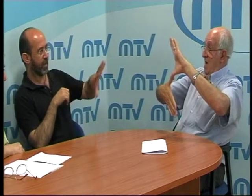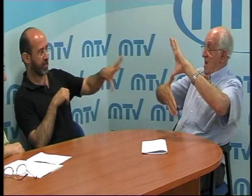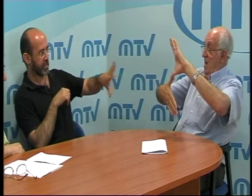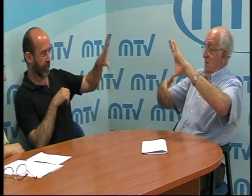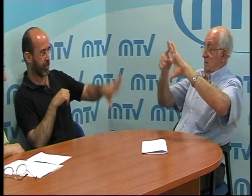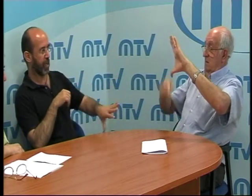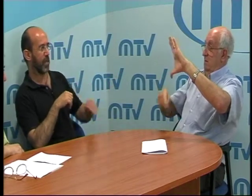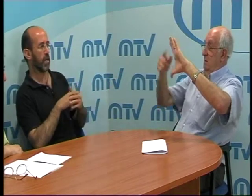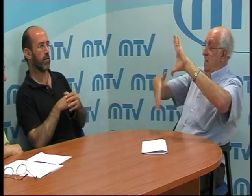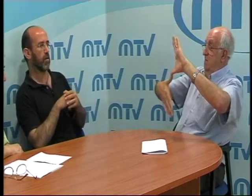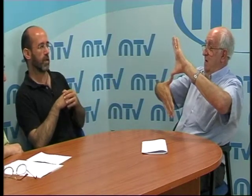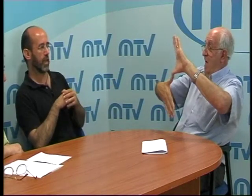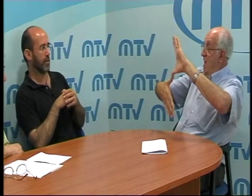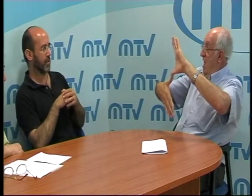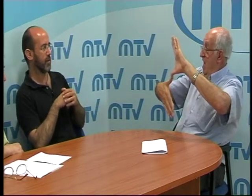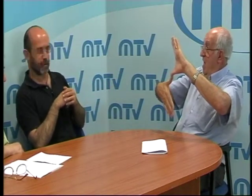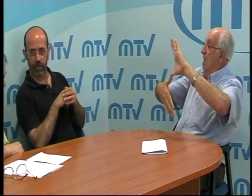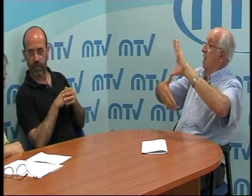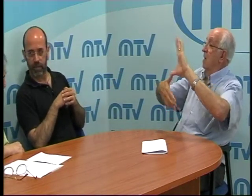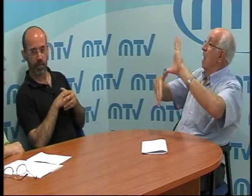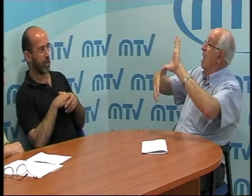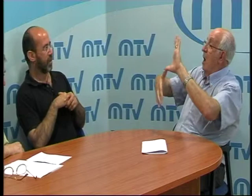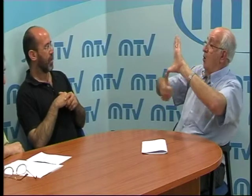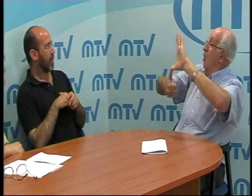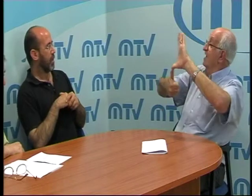manuales hacen representar lo que es América, todo el continente, ¿no?